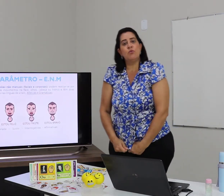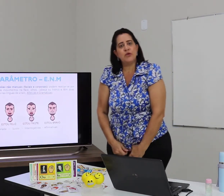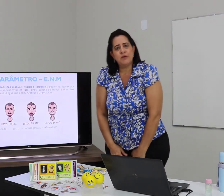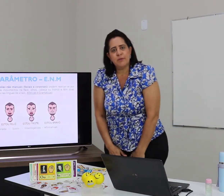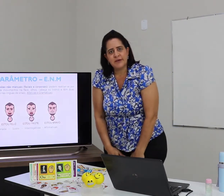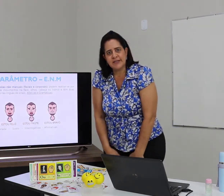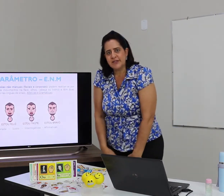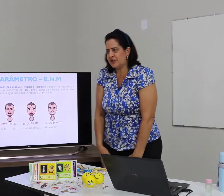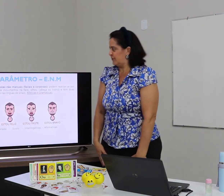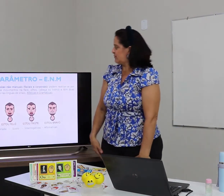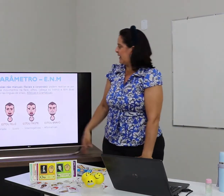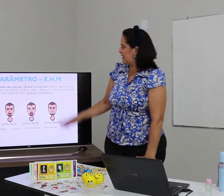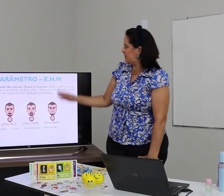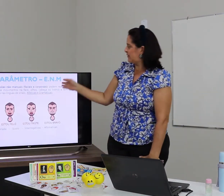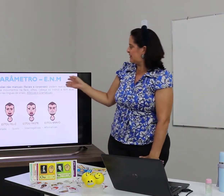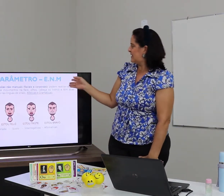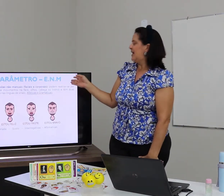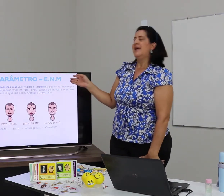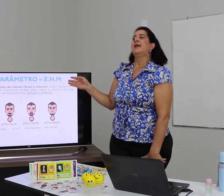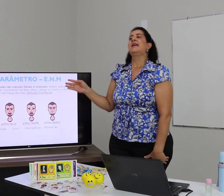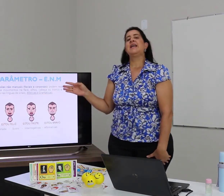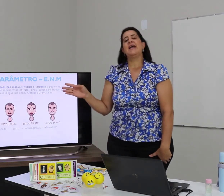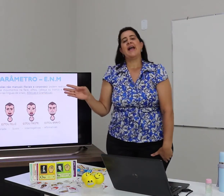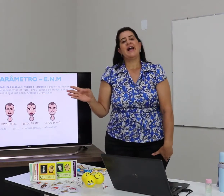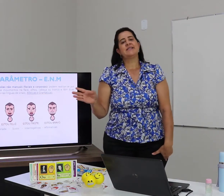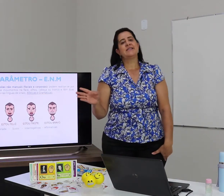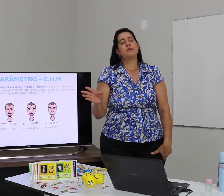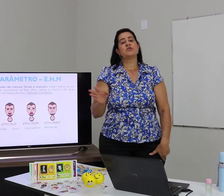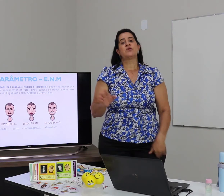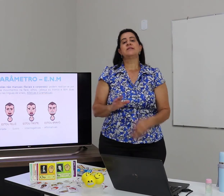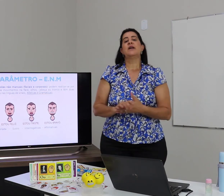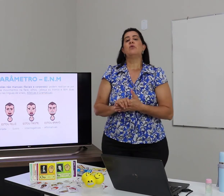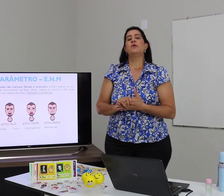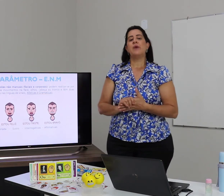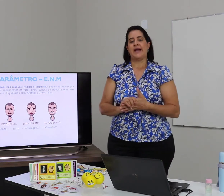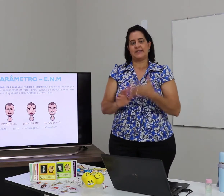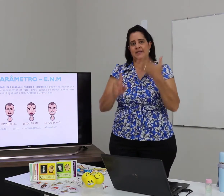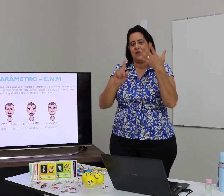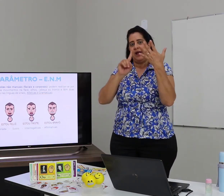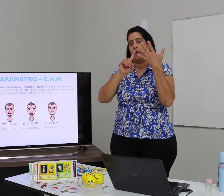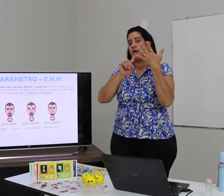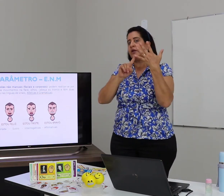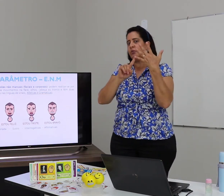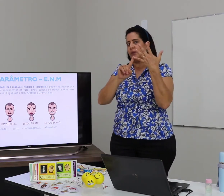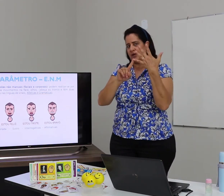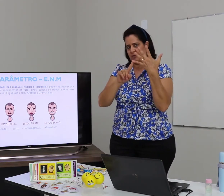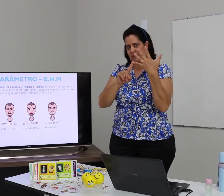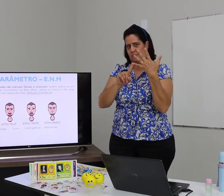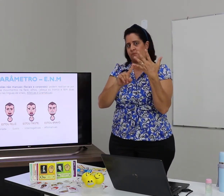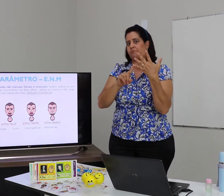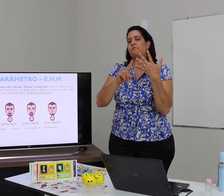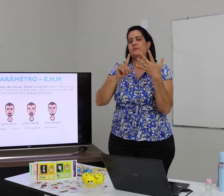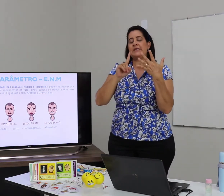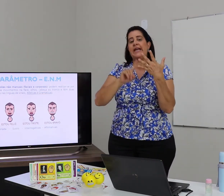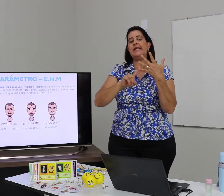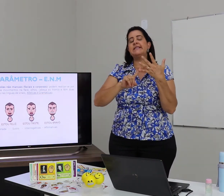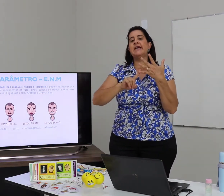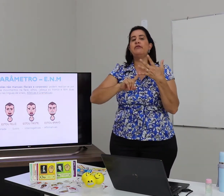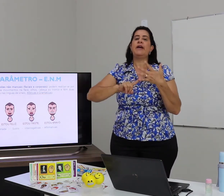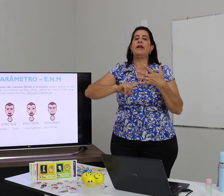muito importante dos parâmetros, que é as expressões não manuais. É o quinto parâmetro. Ele se refere ao